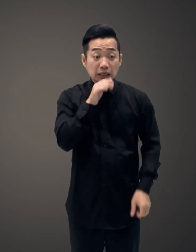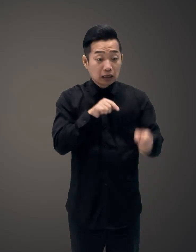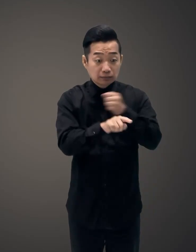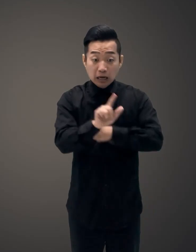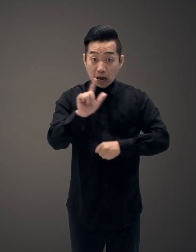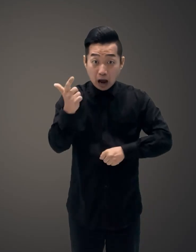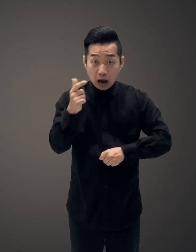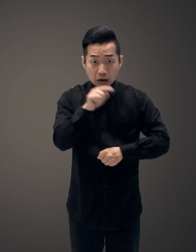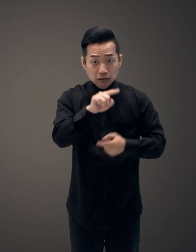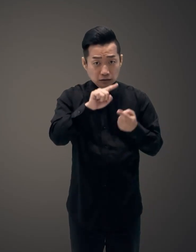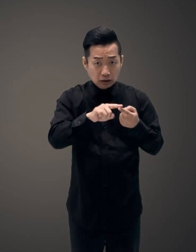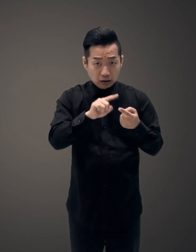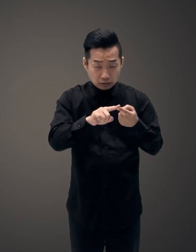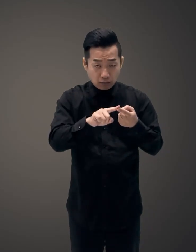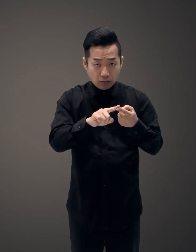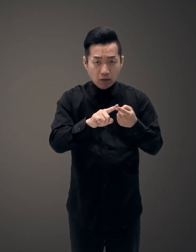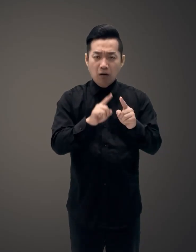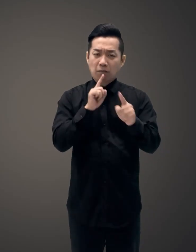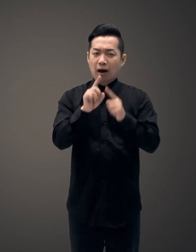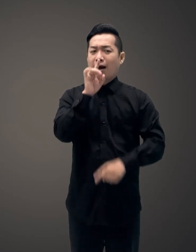낱말을 소재로 삼아서는 안 된다.